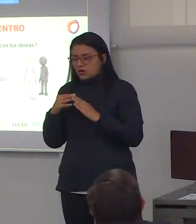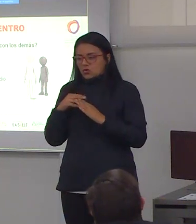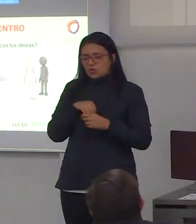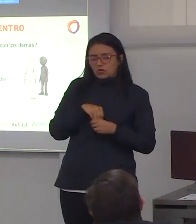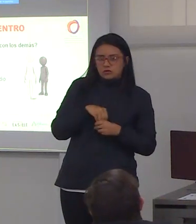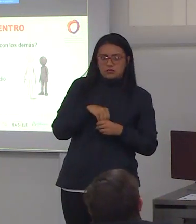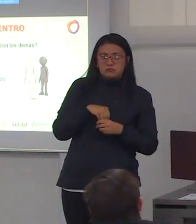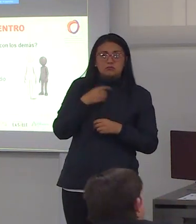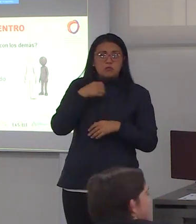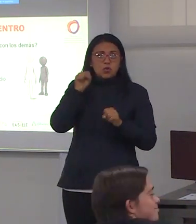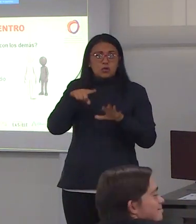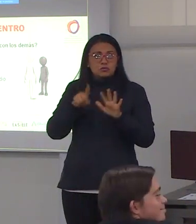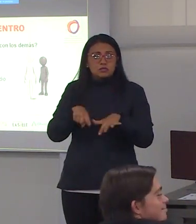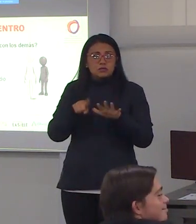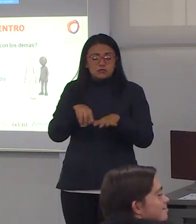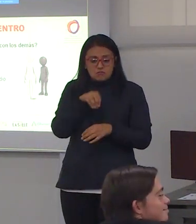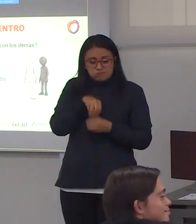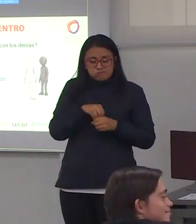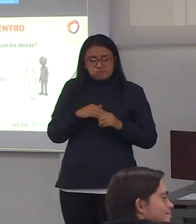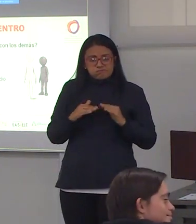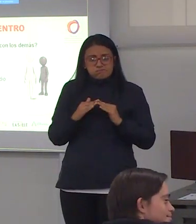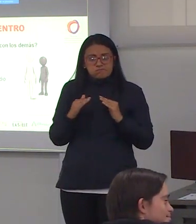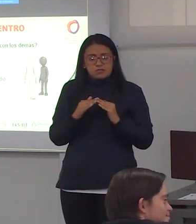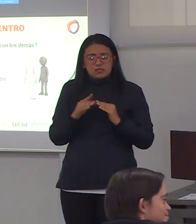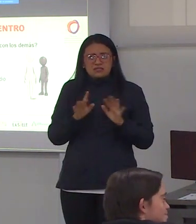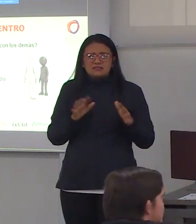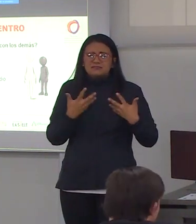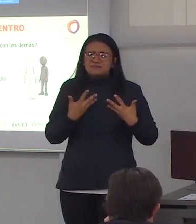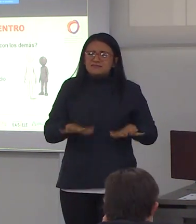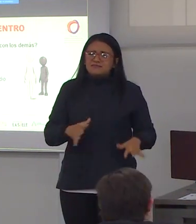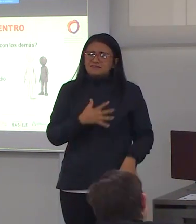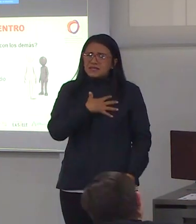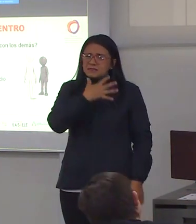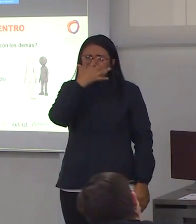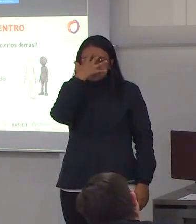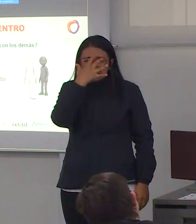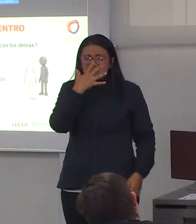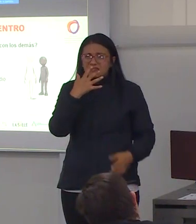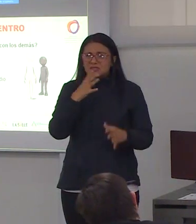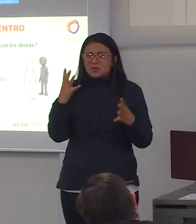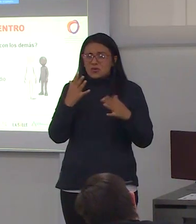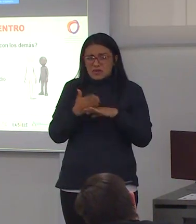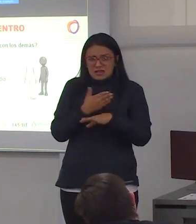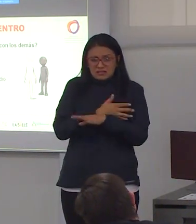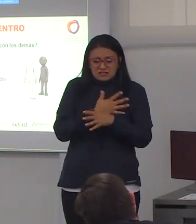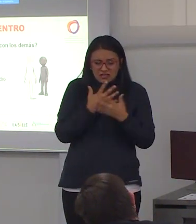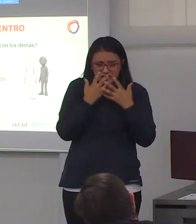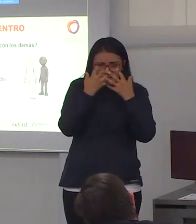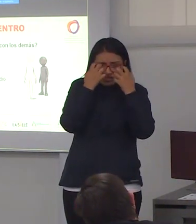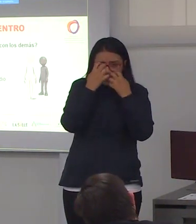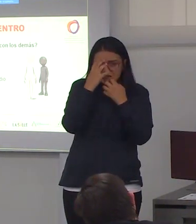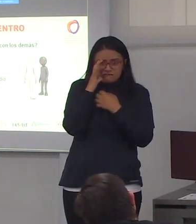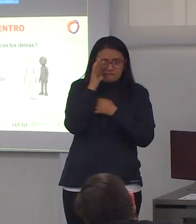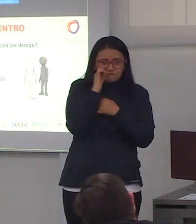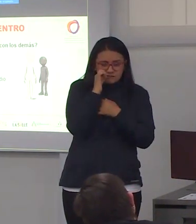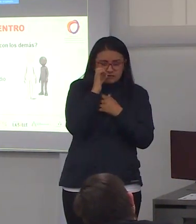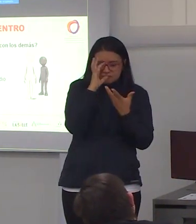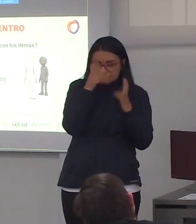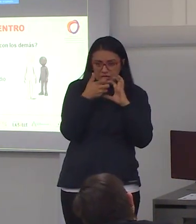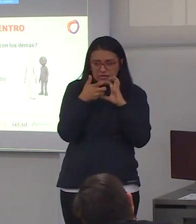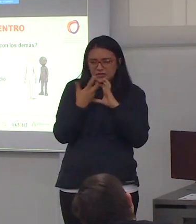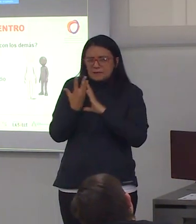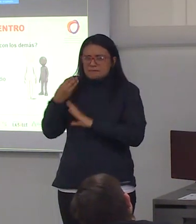casa yo puedo durar seis meses encerrado porque es que me da pena hice tantas embarradas en la crisis que mejor me quedo guardadito